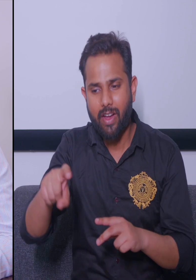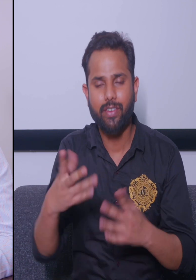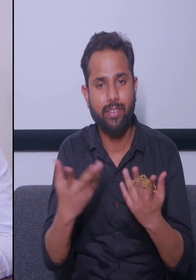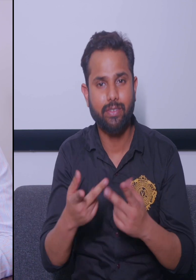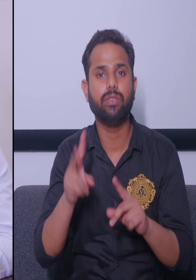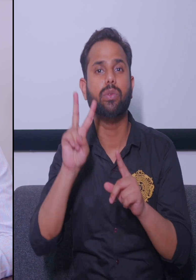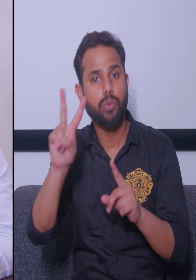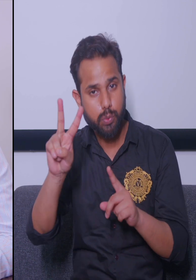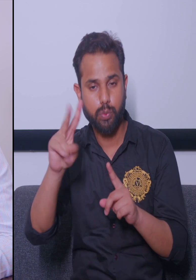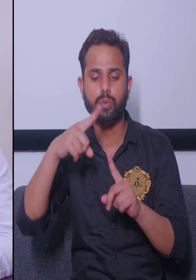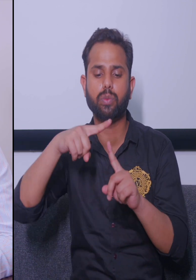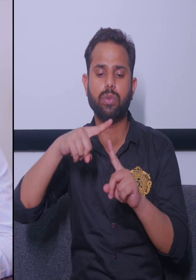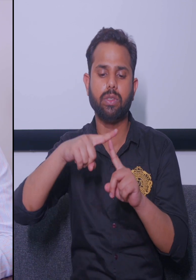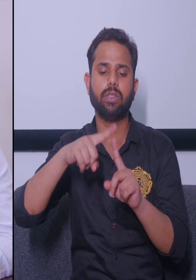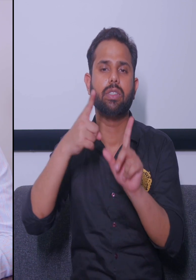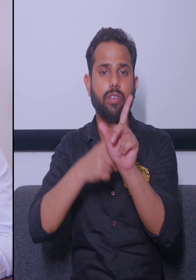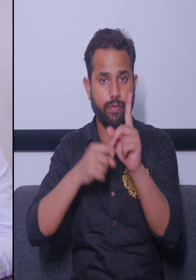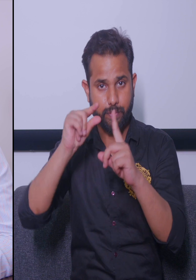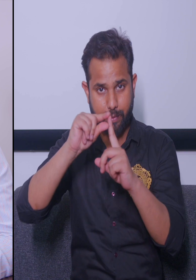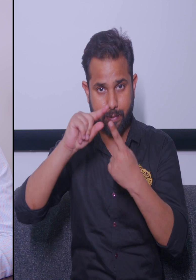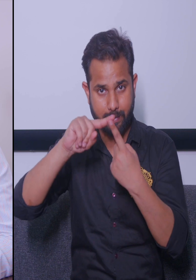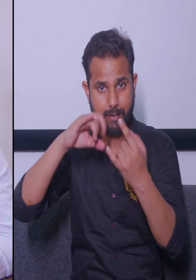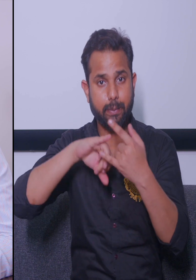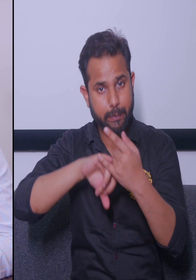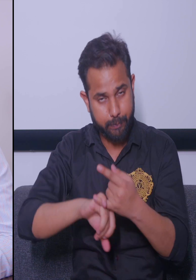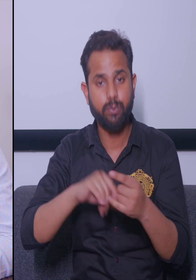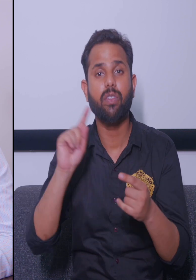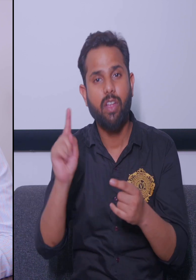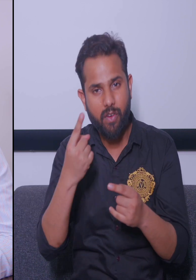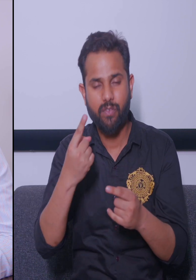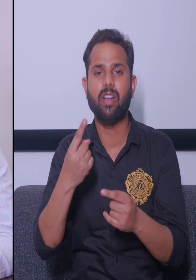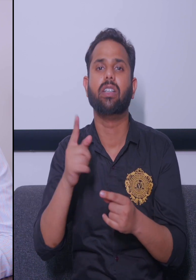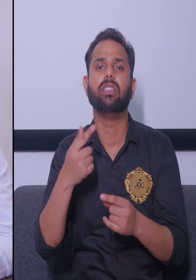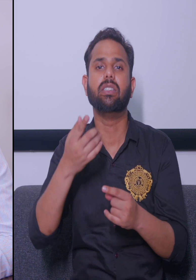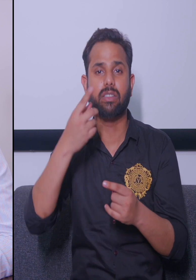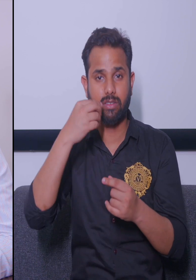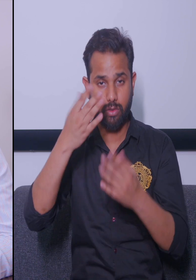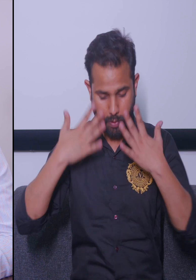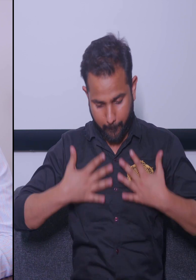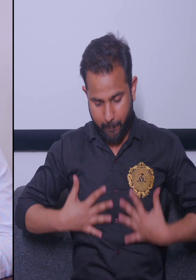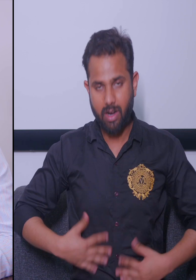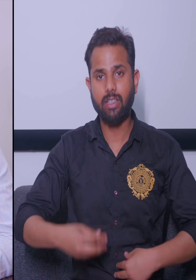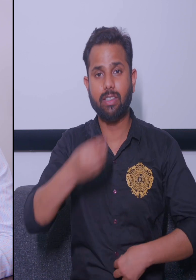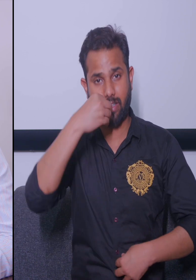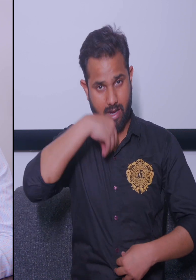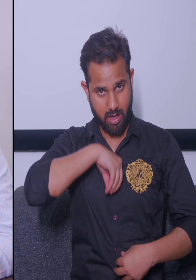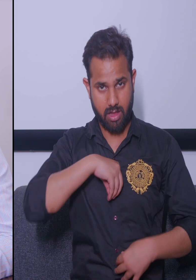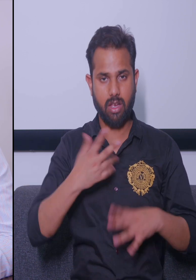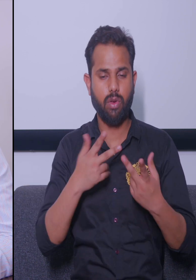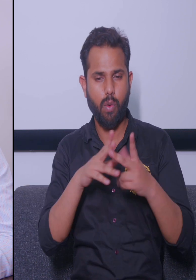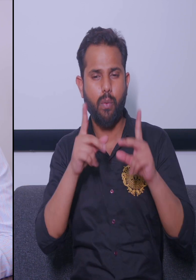करें एच पाइलोरी इन्फेक्शन टेस्टिंग की, तो इसकी टेस्टिंग दो तरीके से की जाती है, जिसमें इन्वेजिव और नॉन इन्वेजिव टेस्टिंग होती